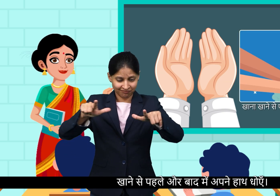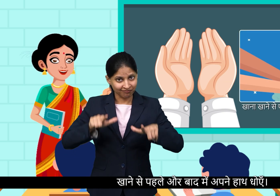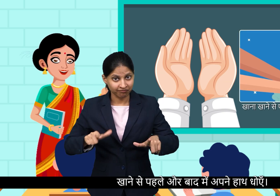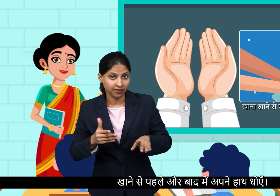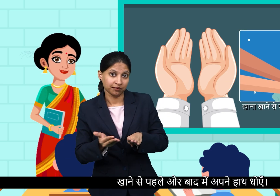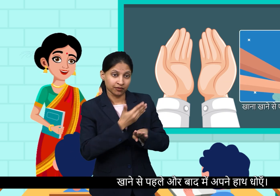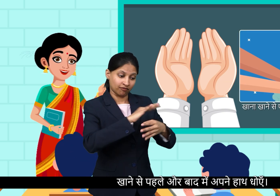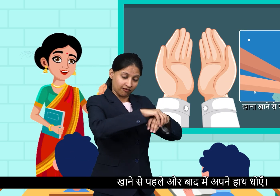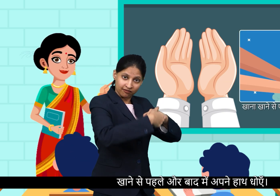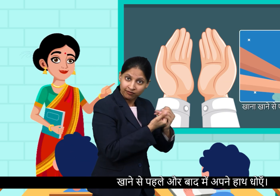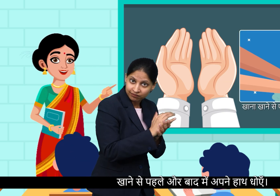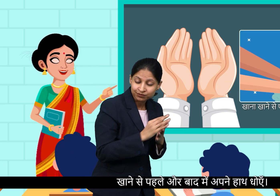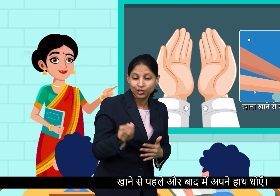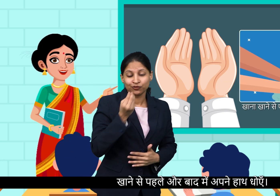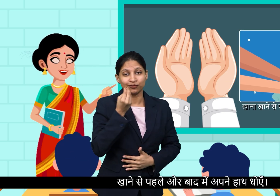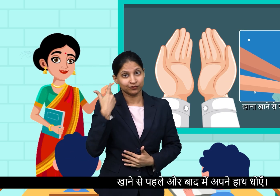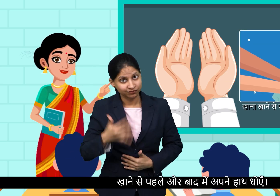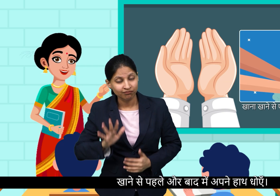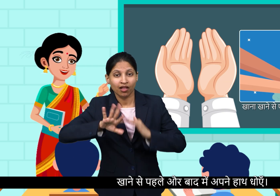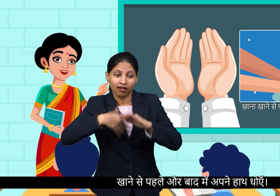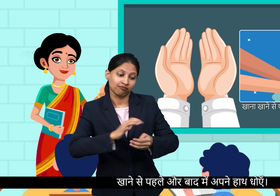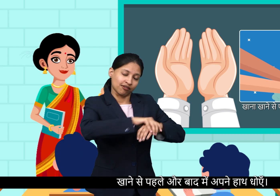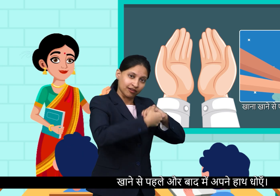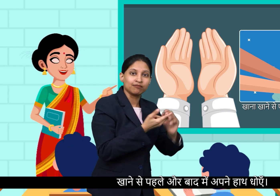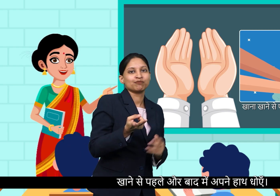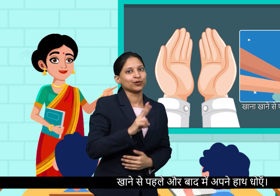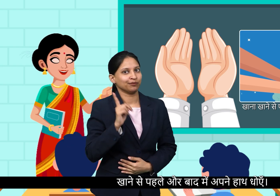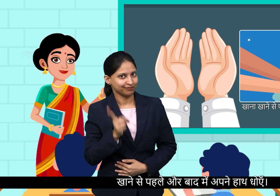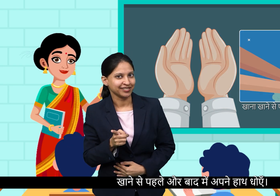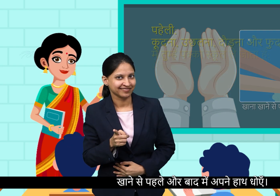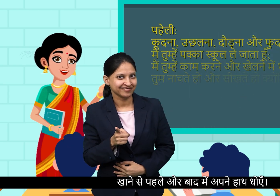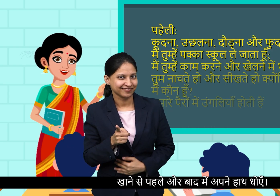खाने से पहले और बाद में अपने हाथ धोएं।